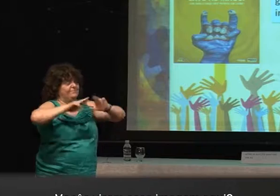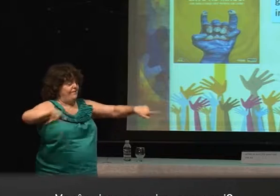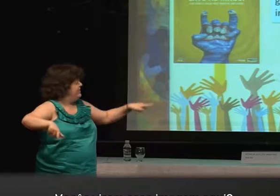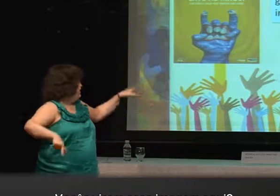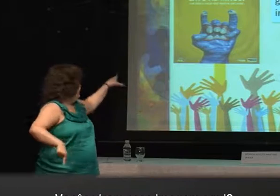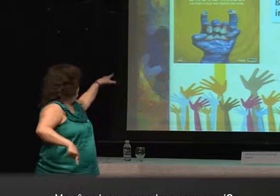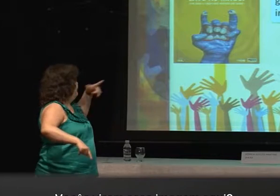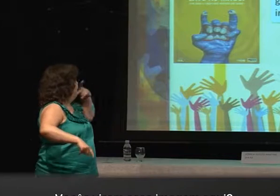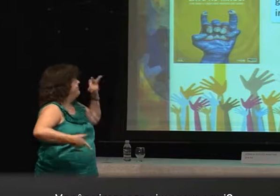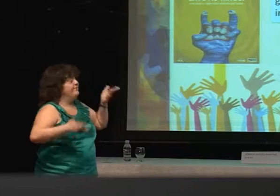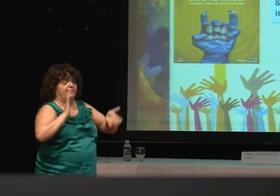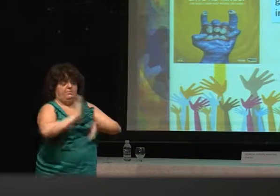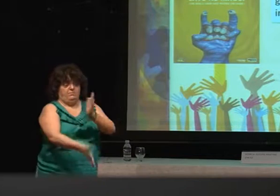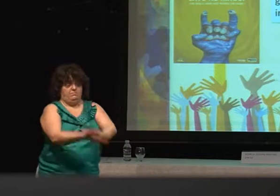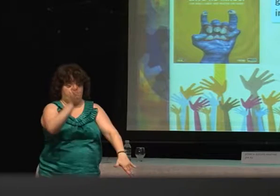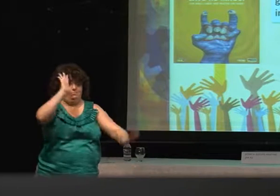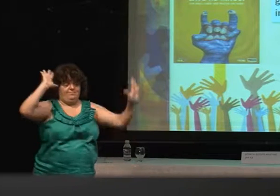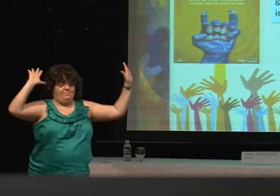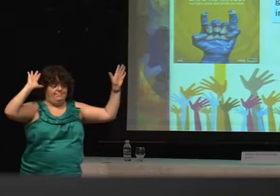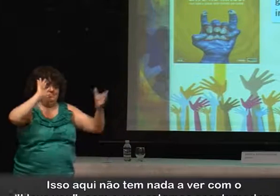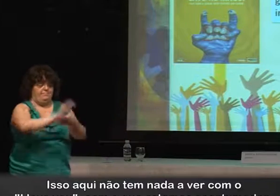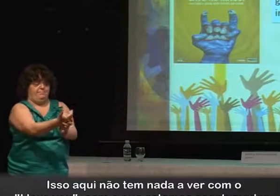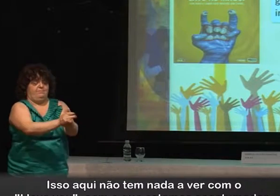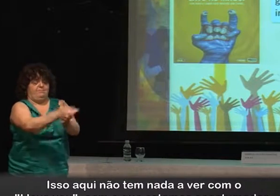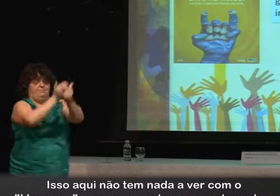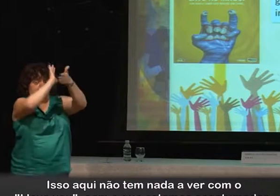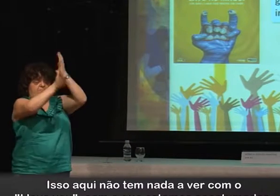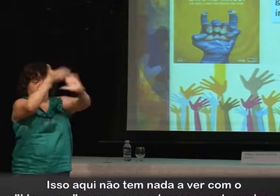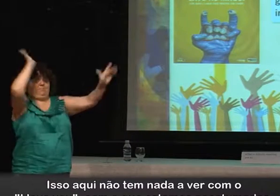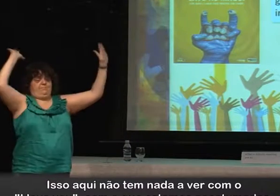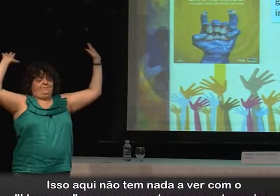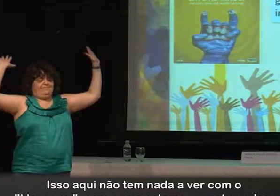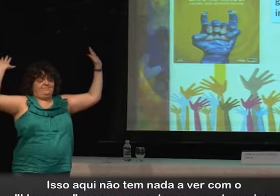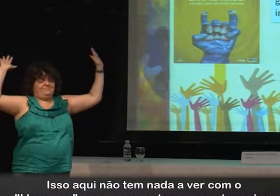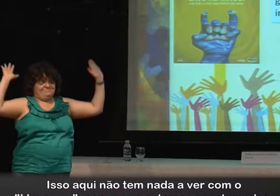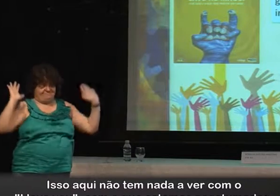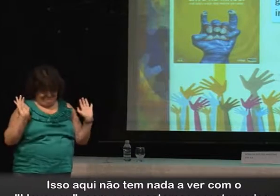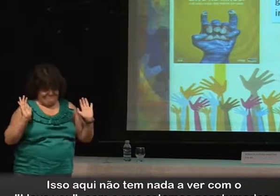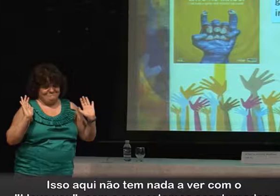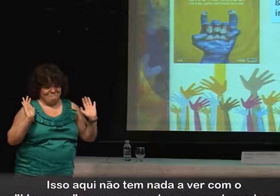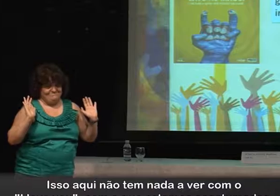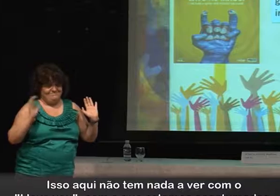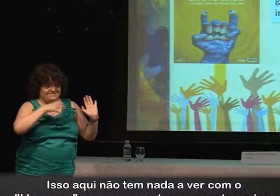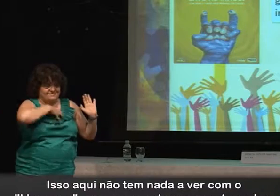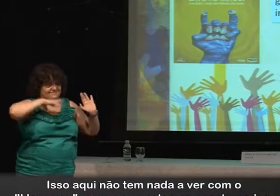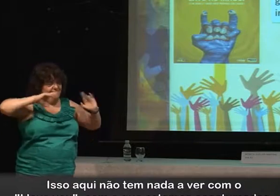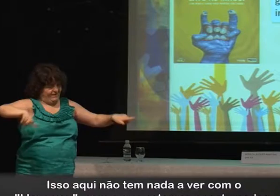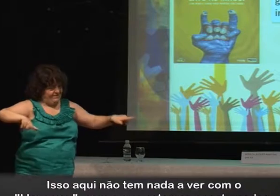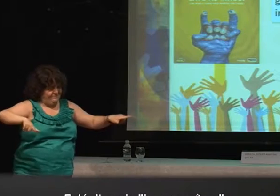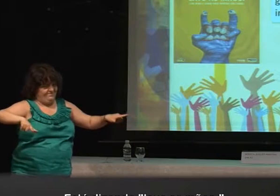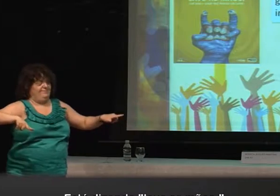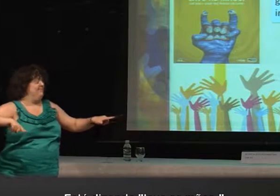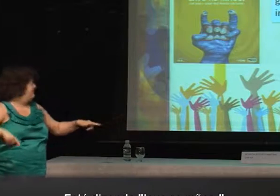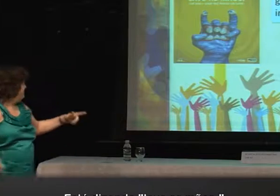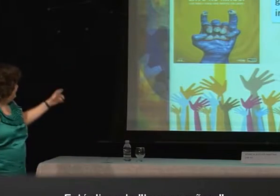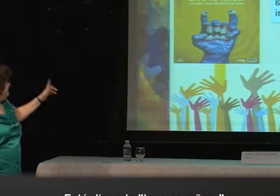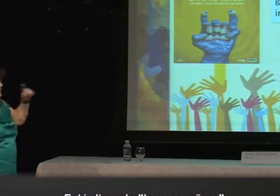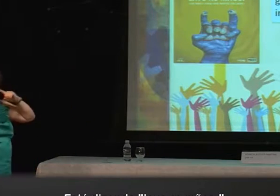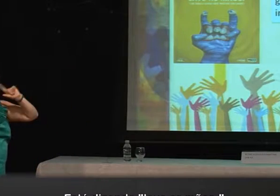essa imagem aqui? Isso aqui não tem nada a ver com I love you, que a gente está acostumado. Está dizendo,